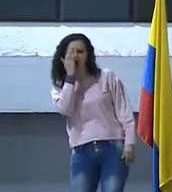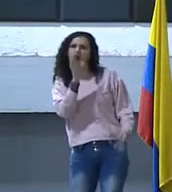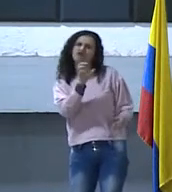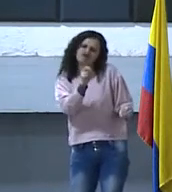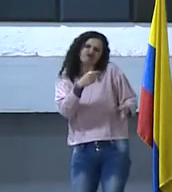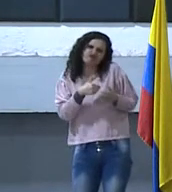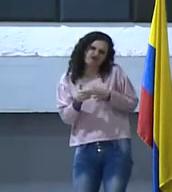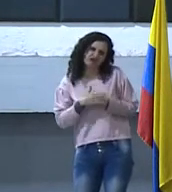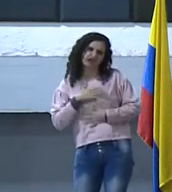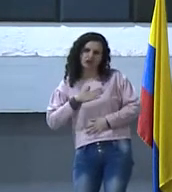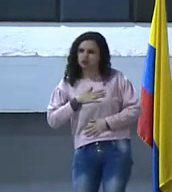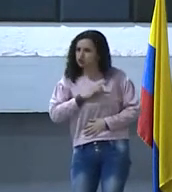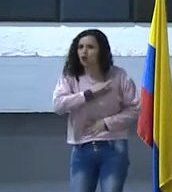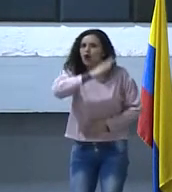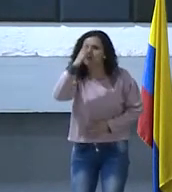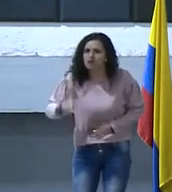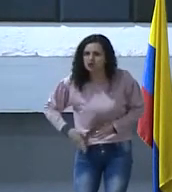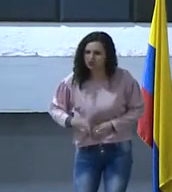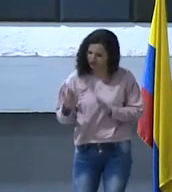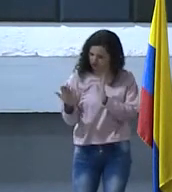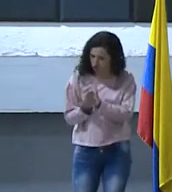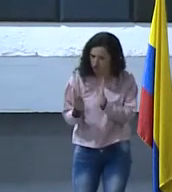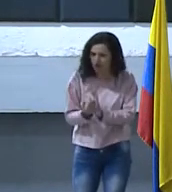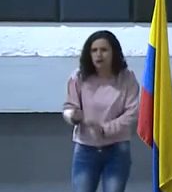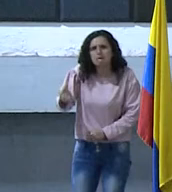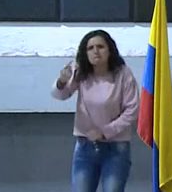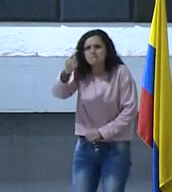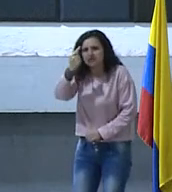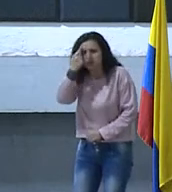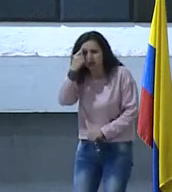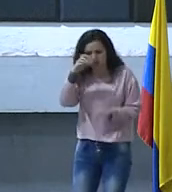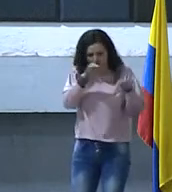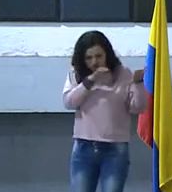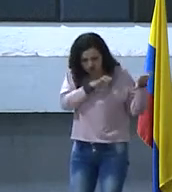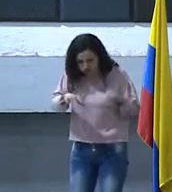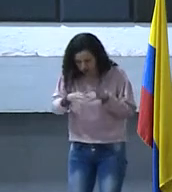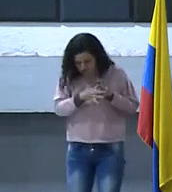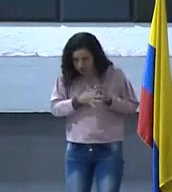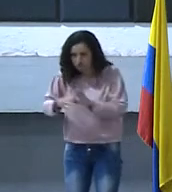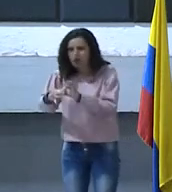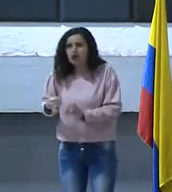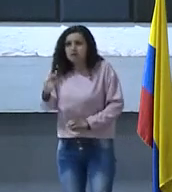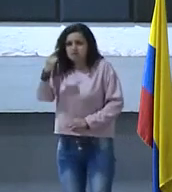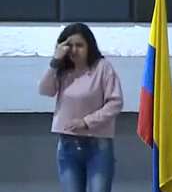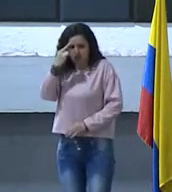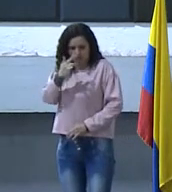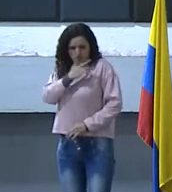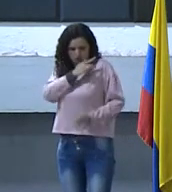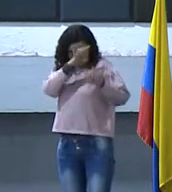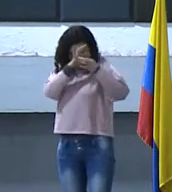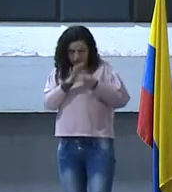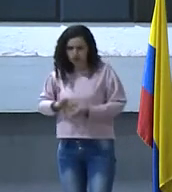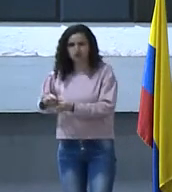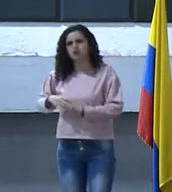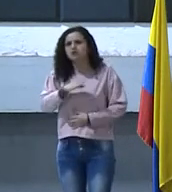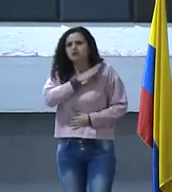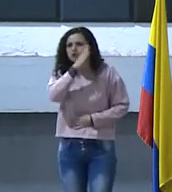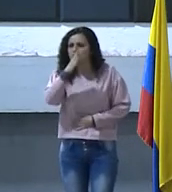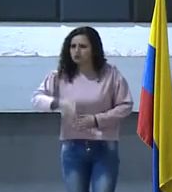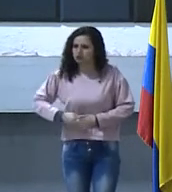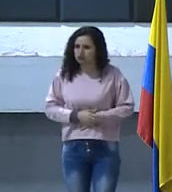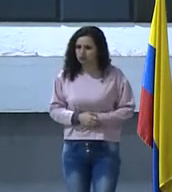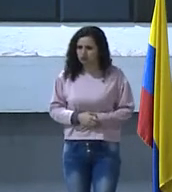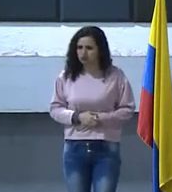estudiar pensar y actuar en la razón sentida nunca más